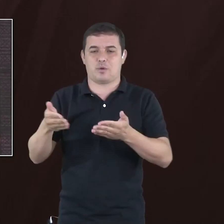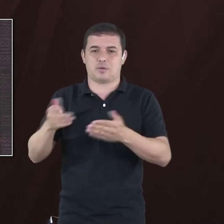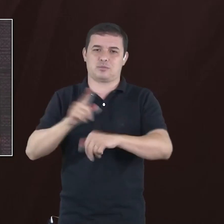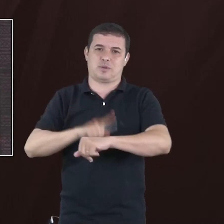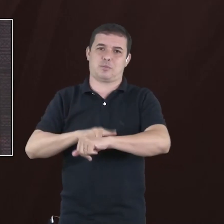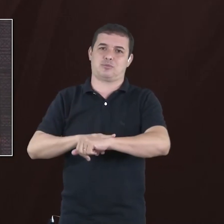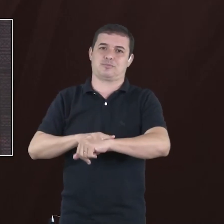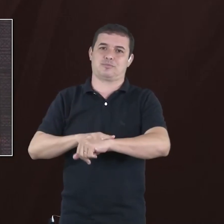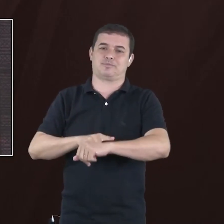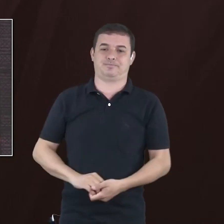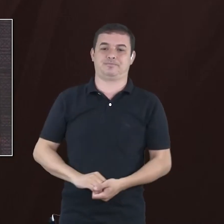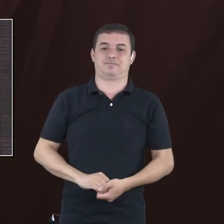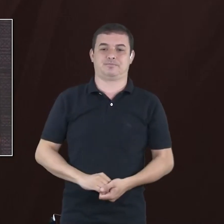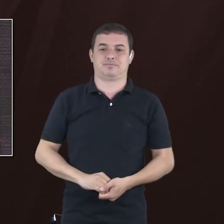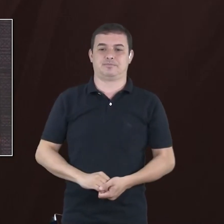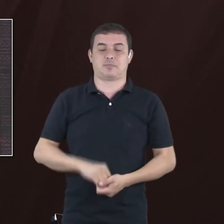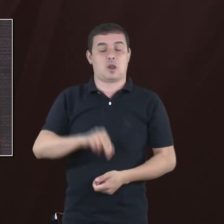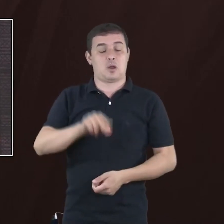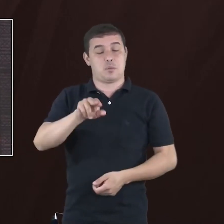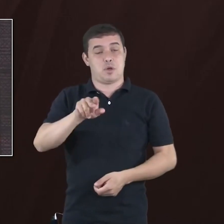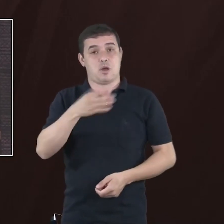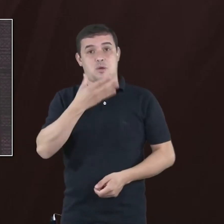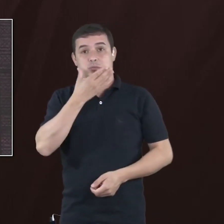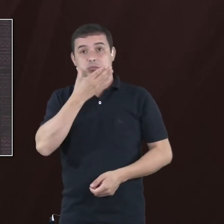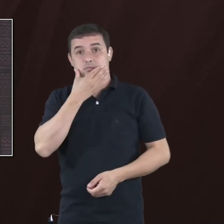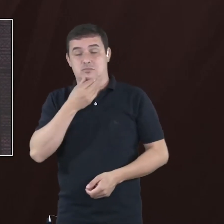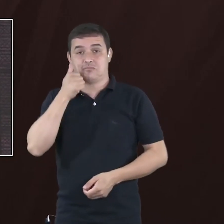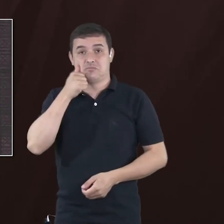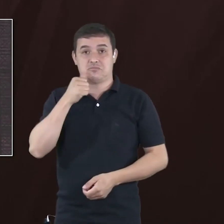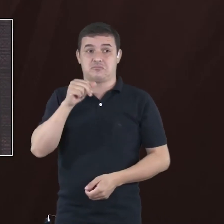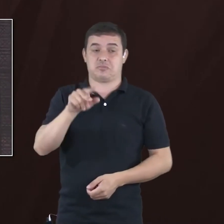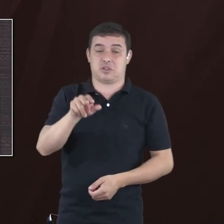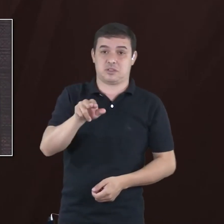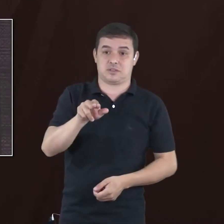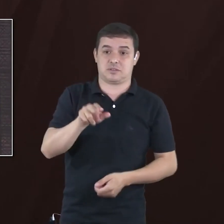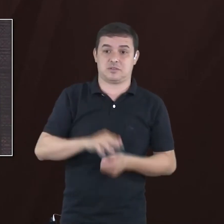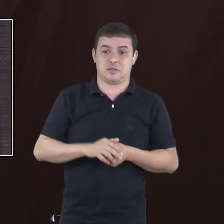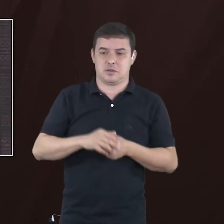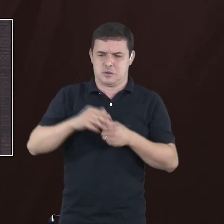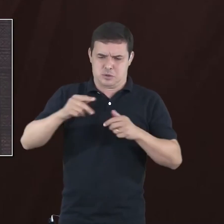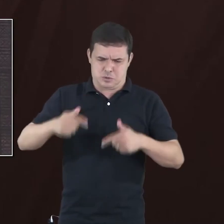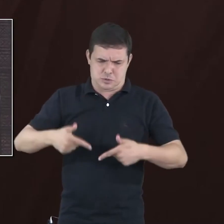Queridos irmãos, queridas irmãs, que o Senhor nos desperte para essa